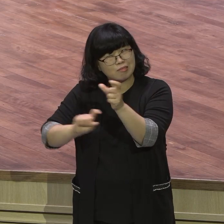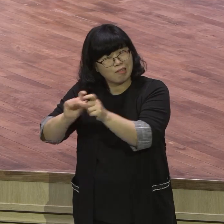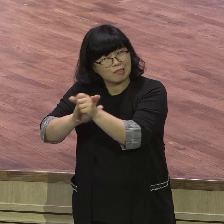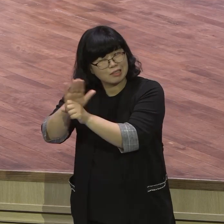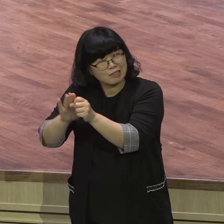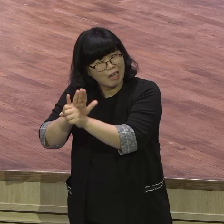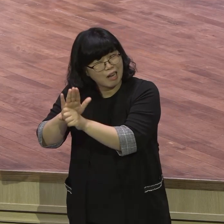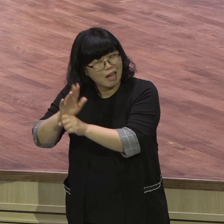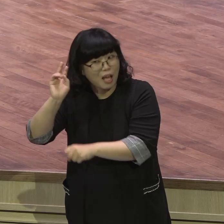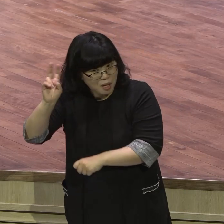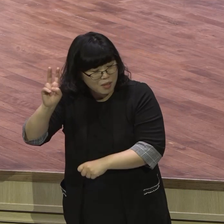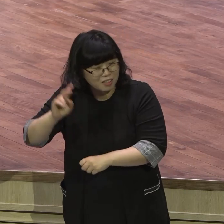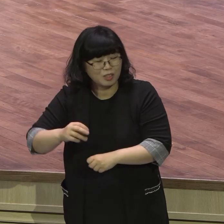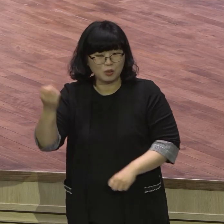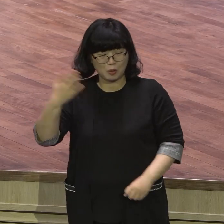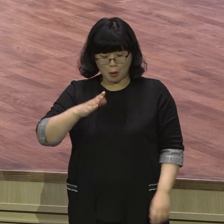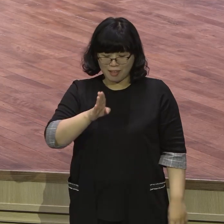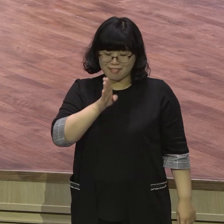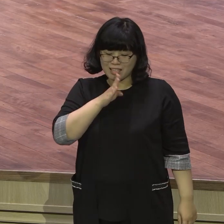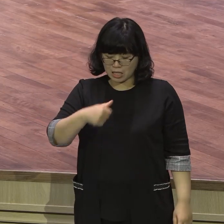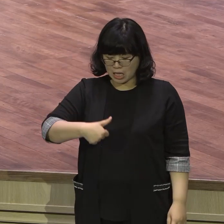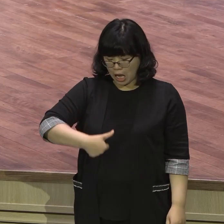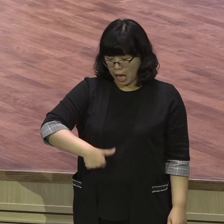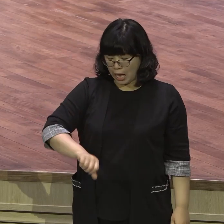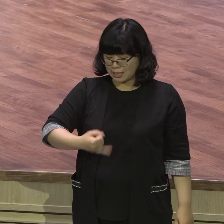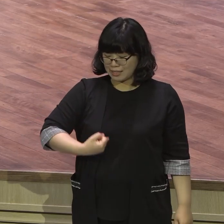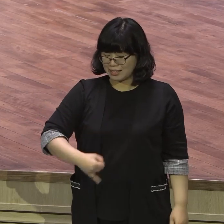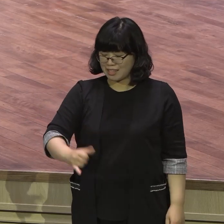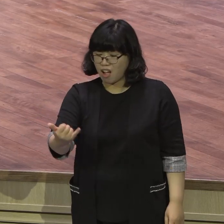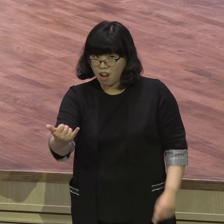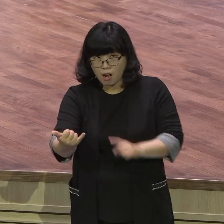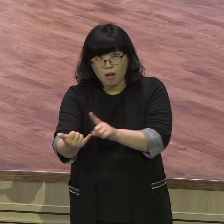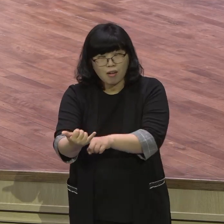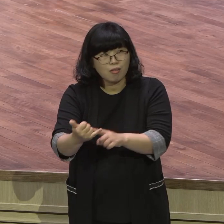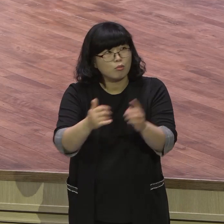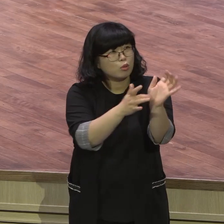나를 예수님보다 더 사랑하면 하는 것이 합당치 아니하며